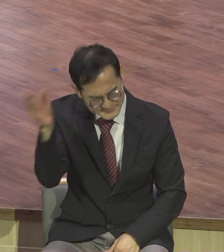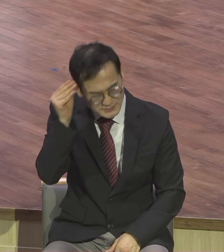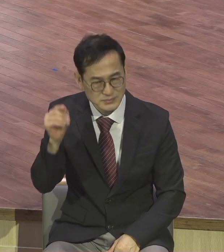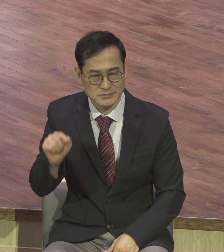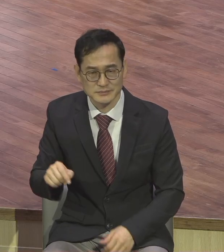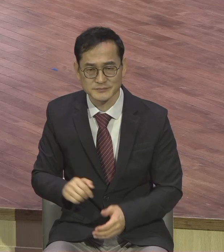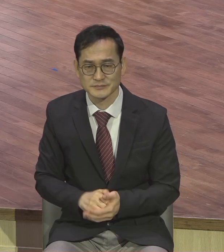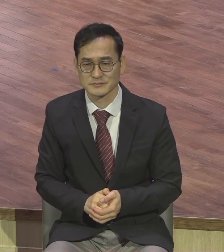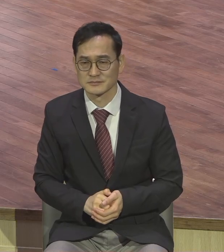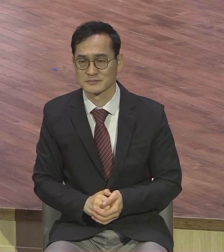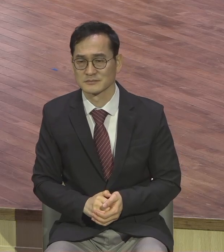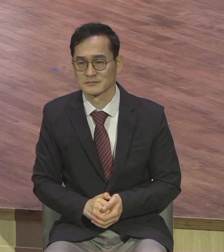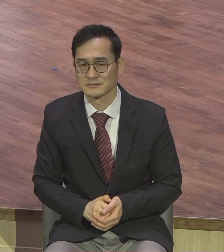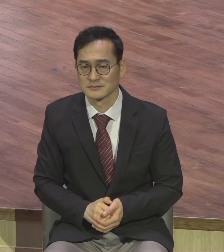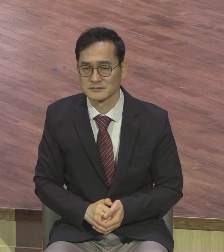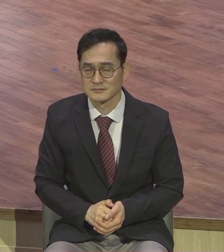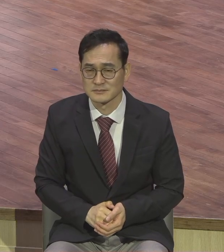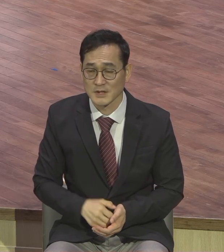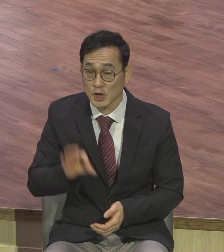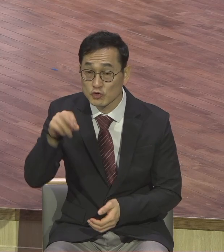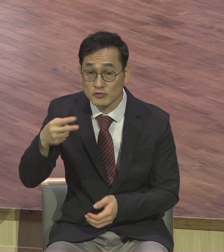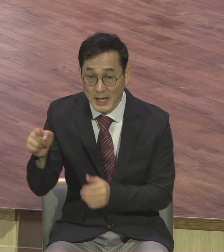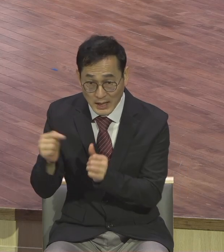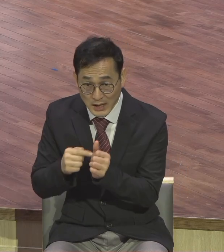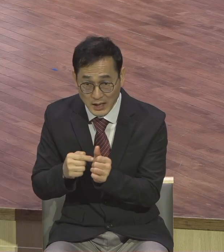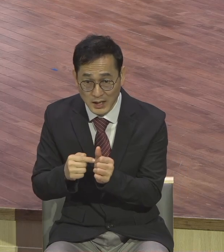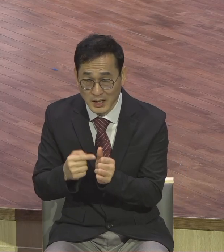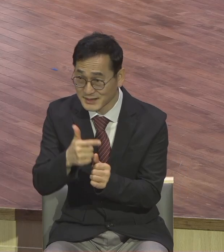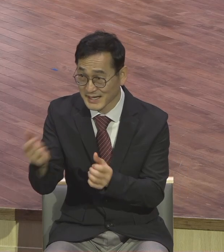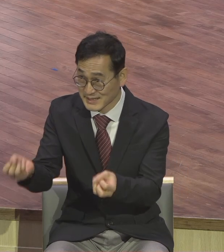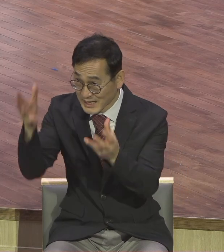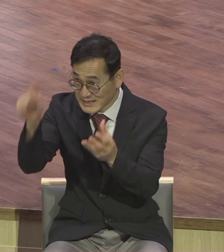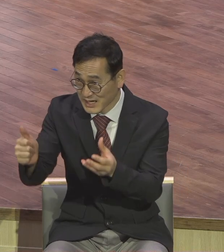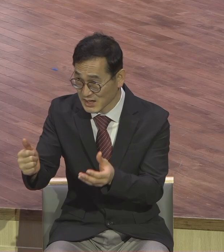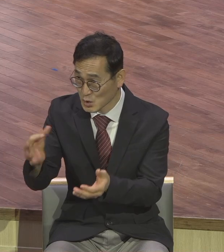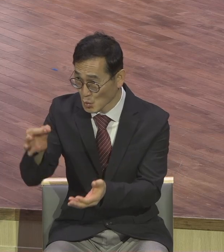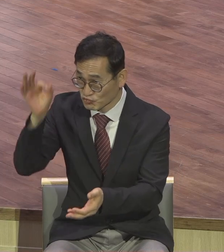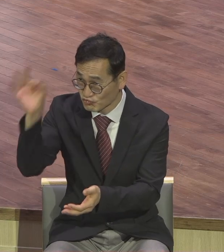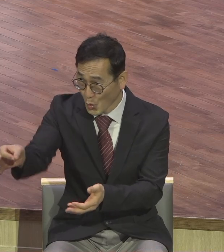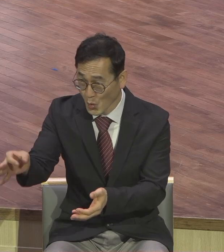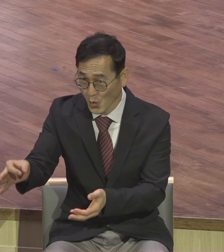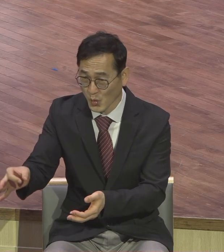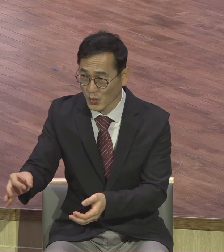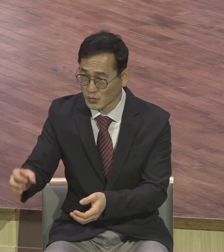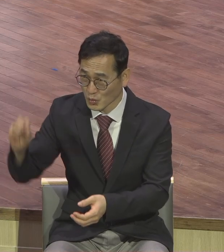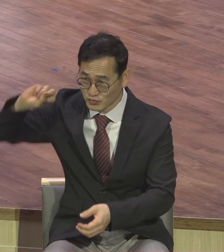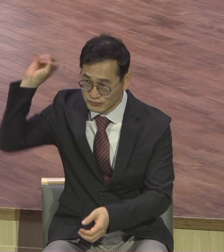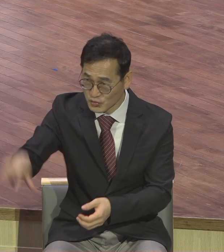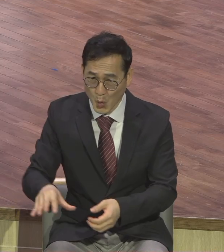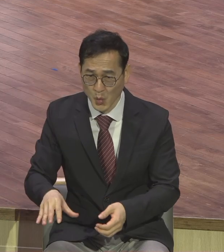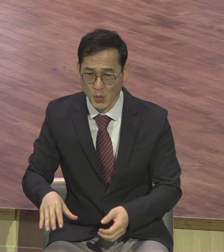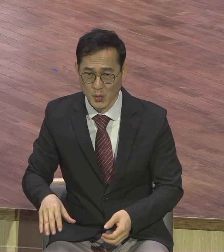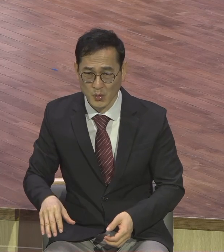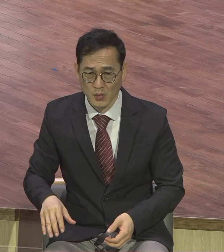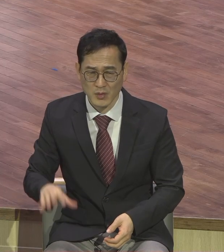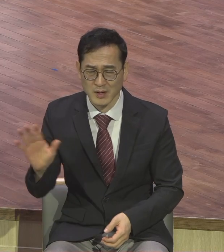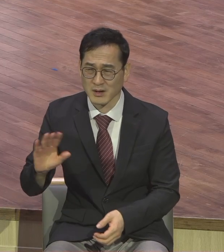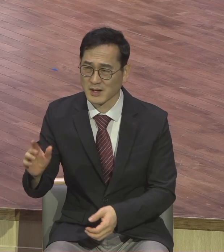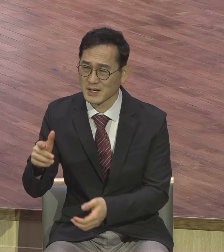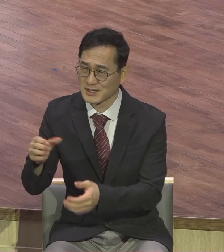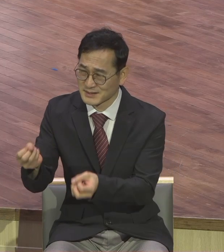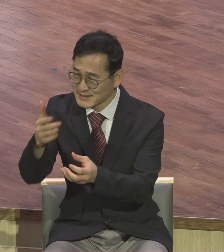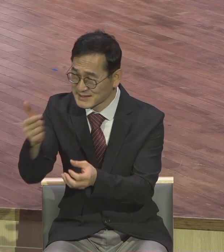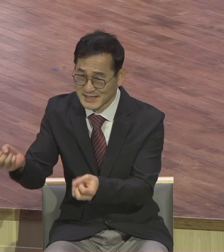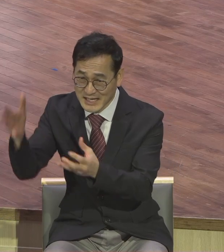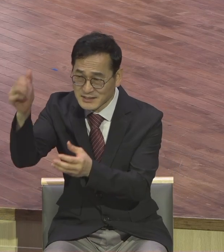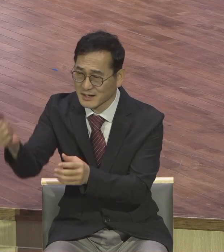가룟유다는요, 대제사장 앞으로 갈 것이 아니라 어떻게 해요? 하나님 앞에 나가셔야지. 하나님은 용서해 주십니다.